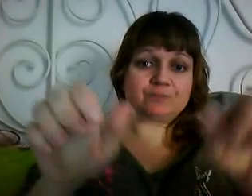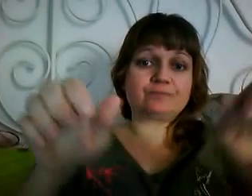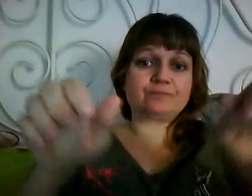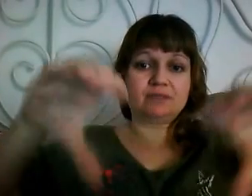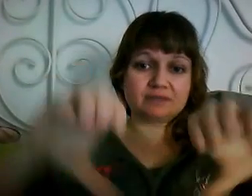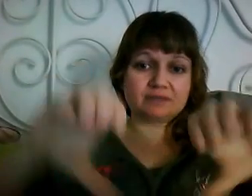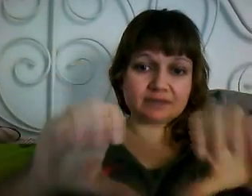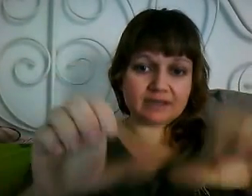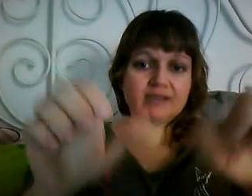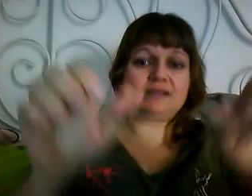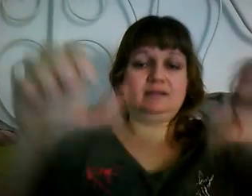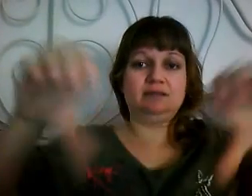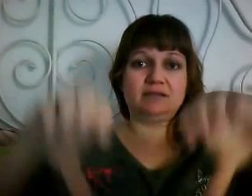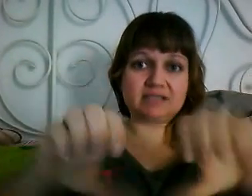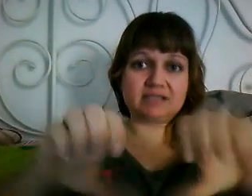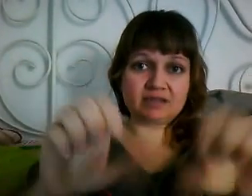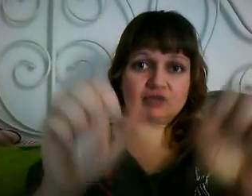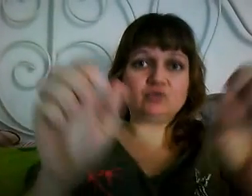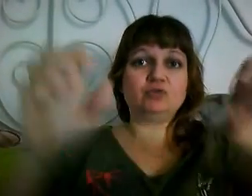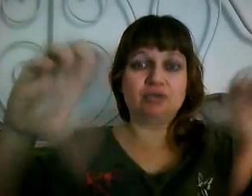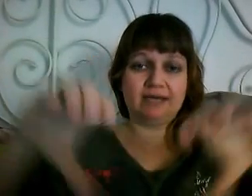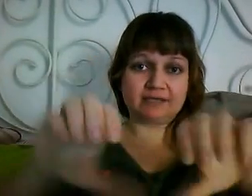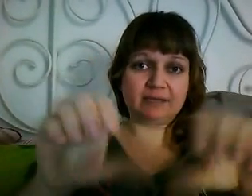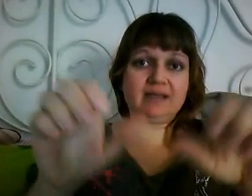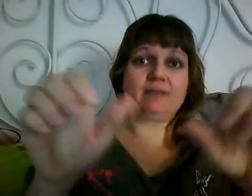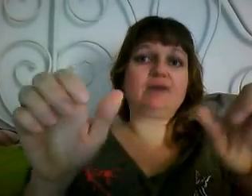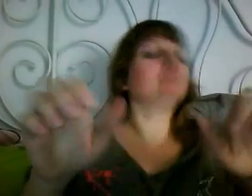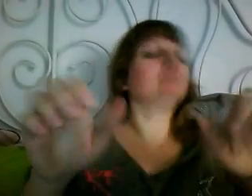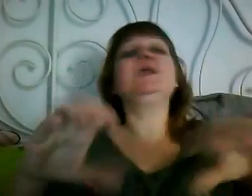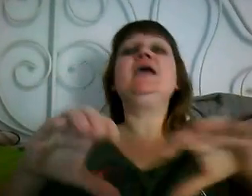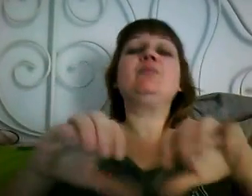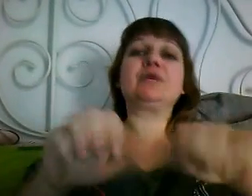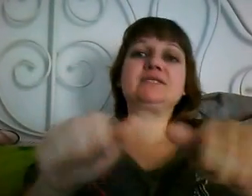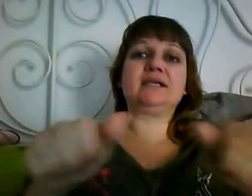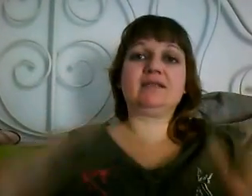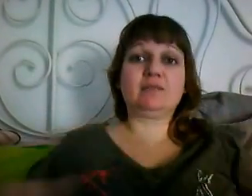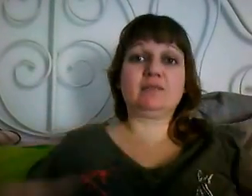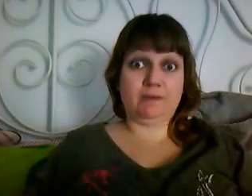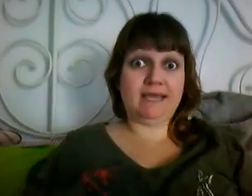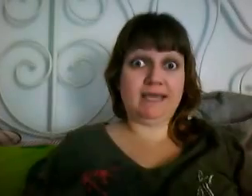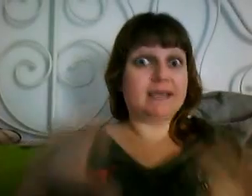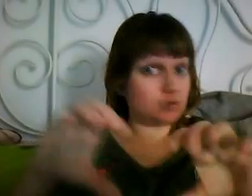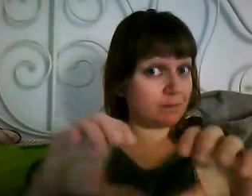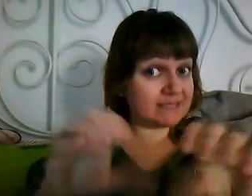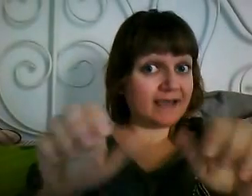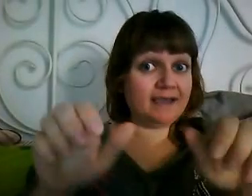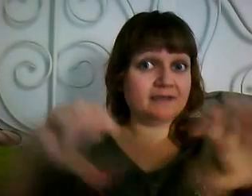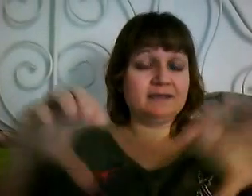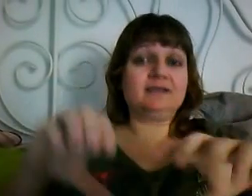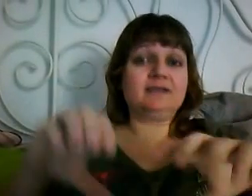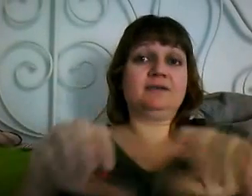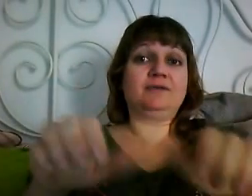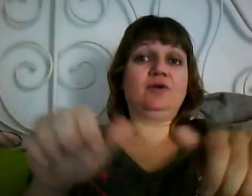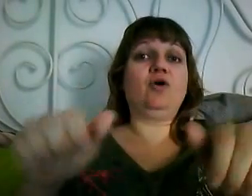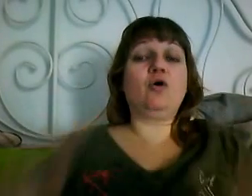deshaciendo nudos en la espalda. Bueno, pues le decimos, bebé, ¿quieres un masaje? O